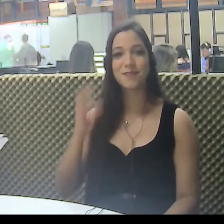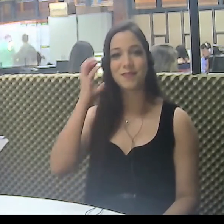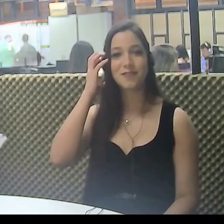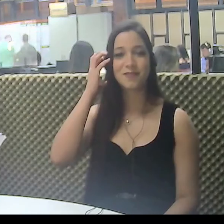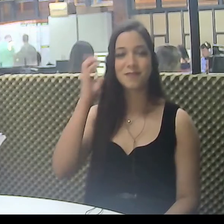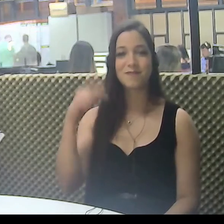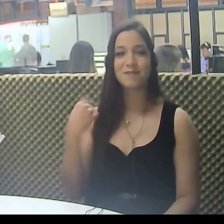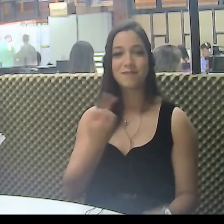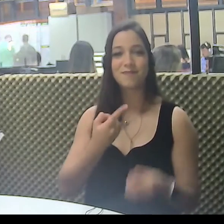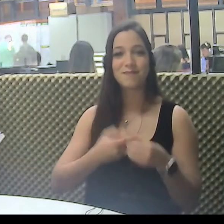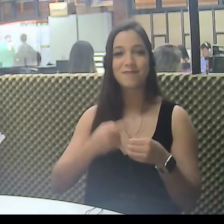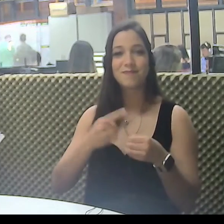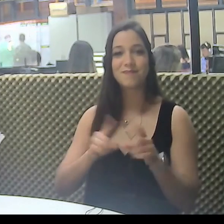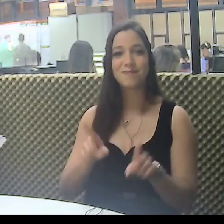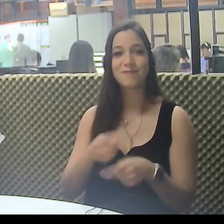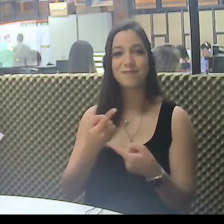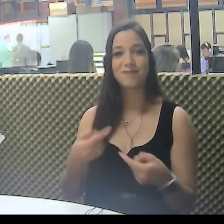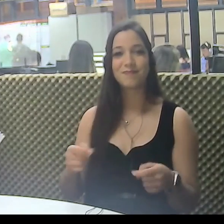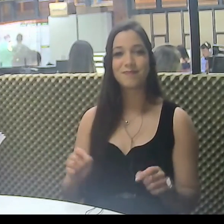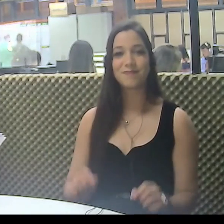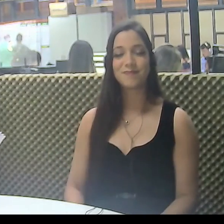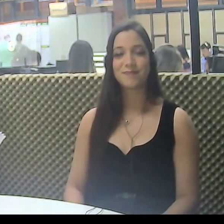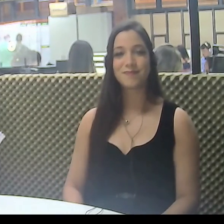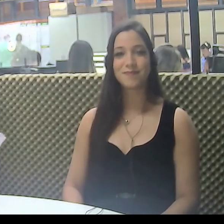Rádio Nossa Cidade.